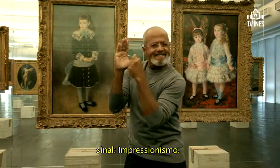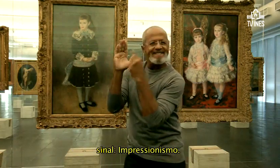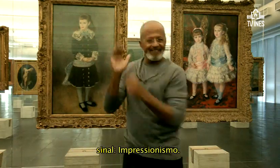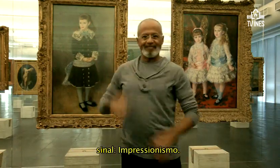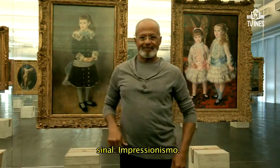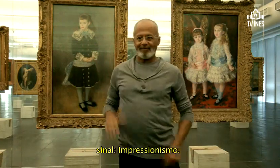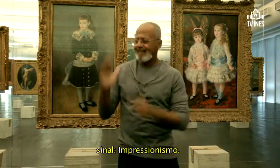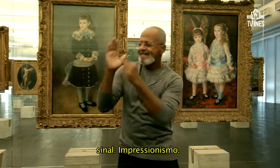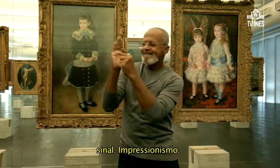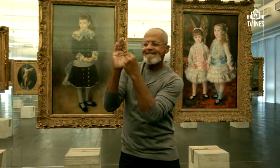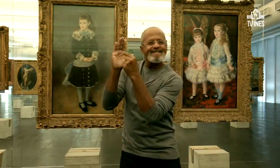impressionismo.